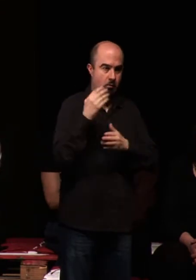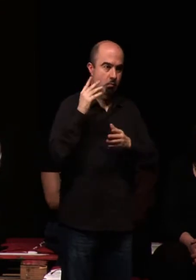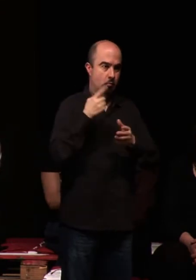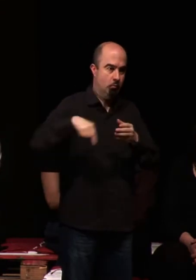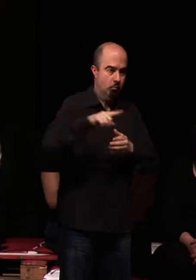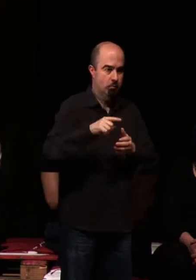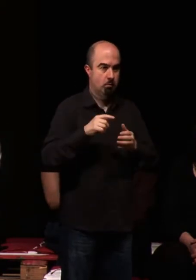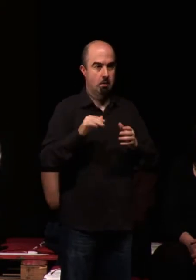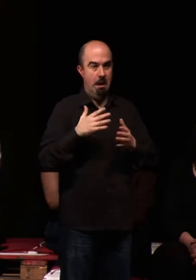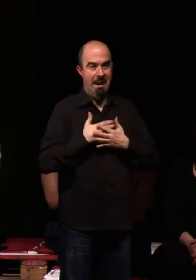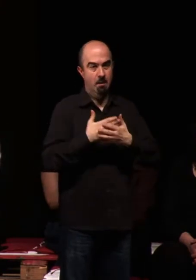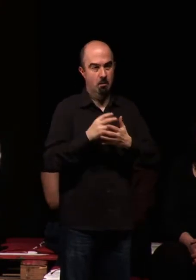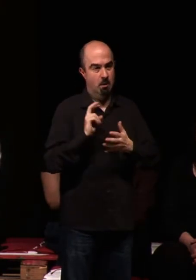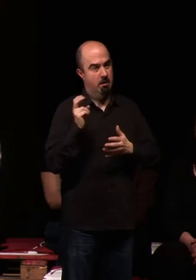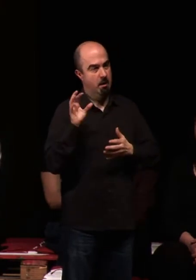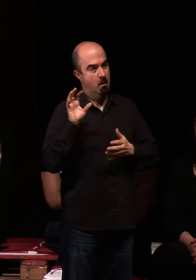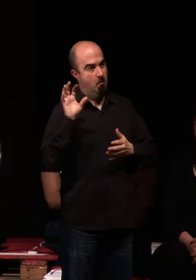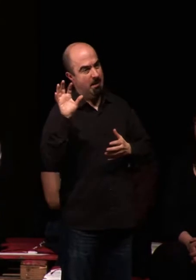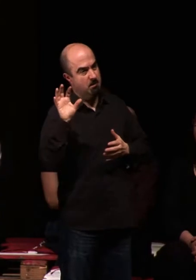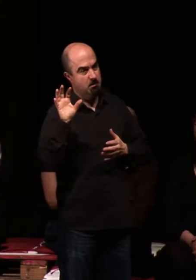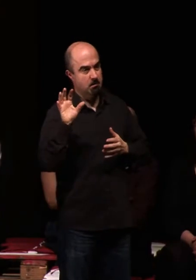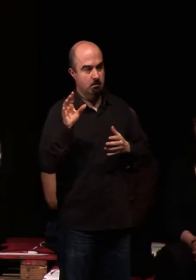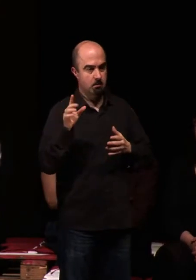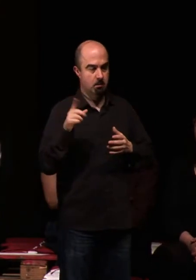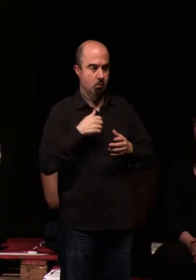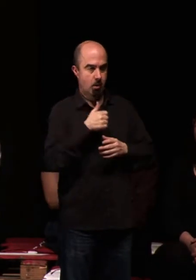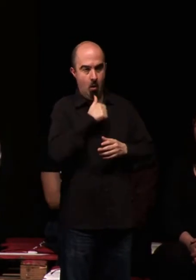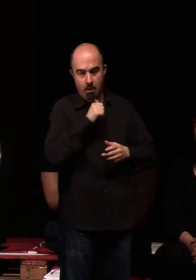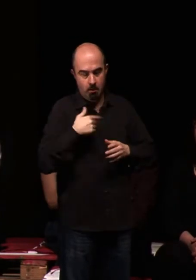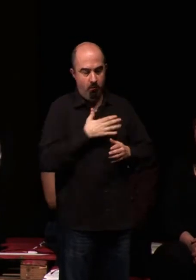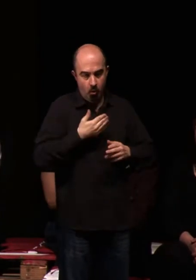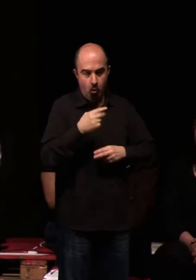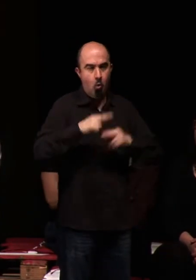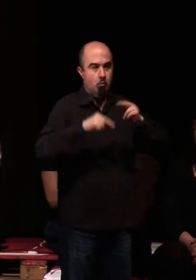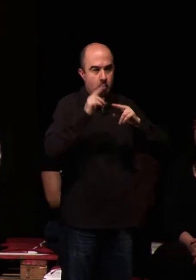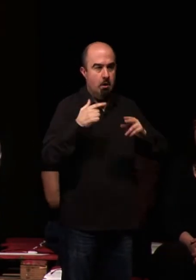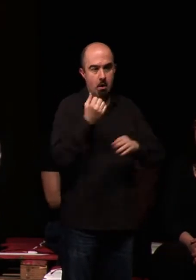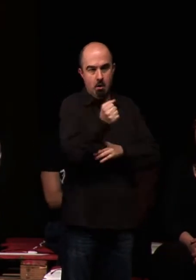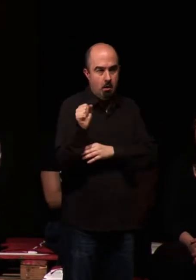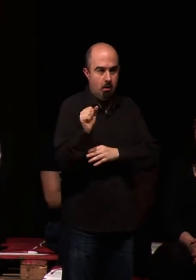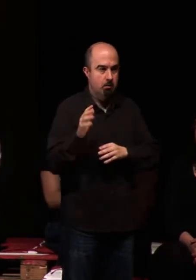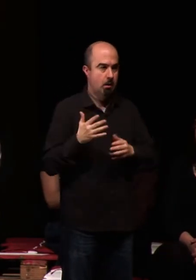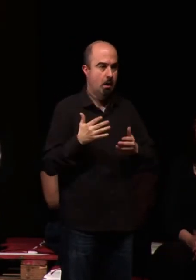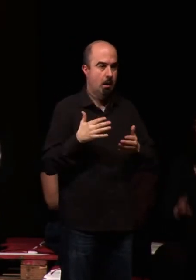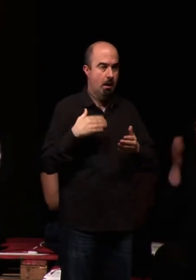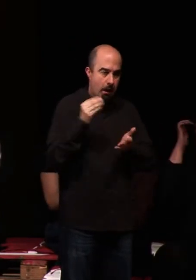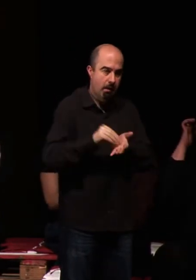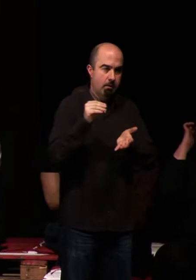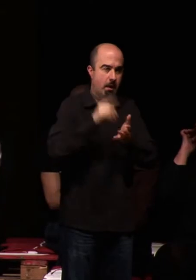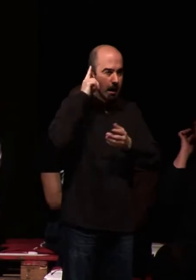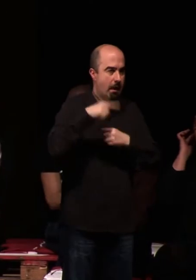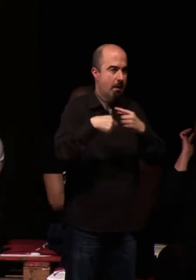candidatura de l'altre país que insisteix, que resisteix, que construeix i que desobeeix cada